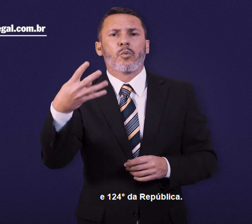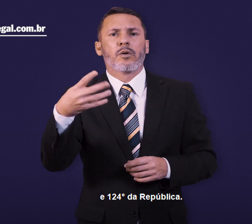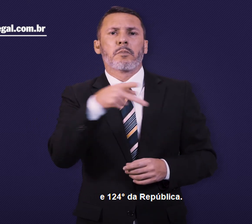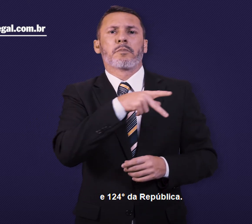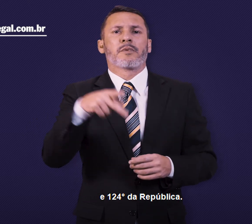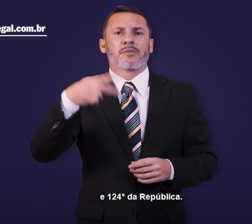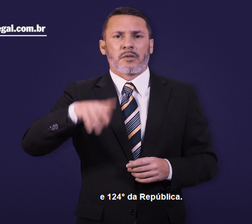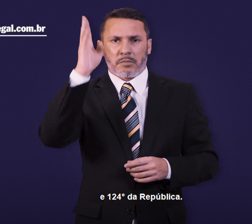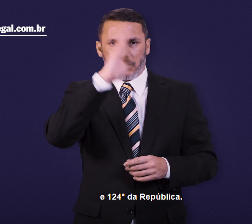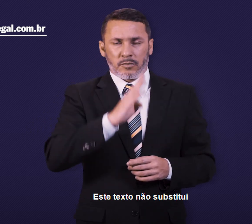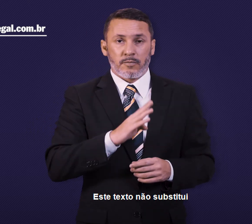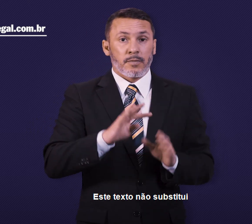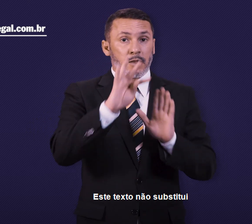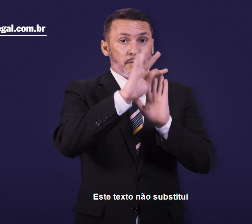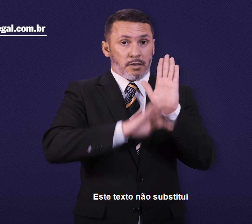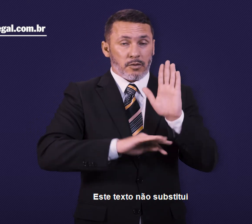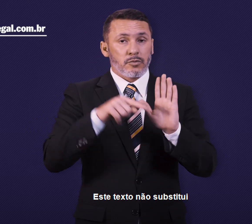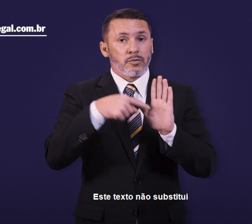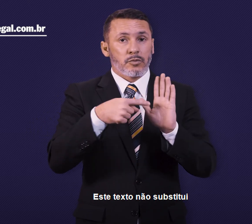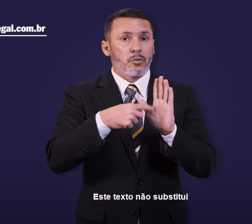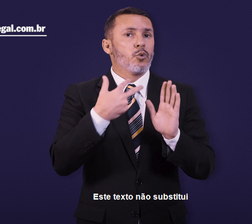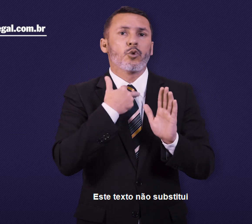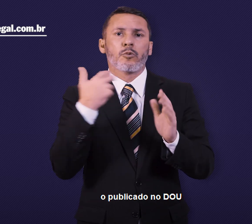124º da República. Este texto não substitui o